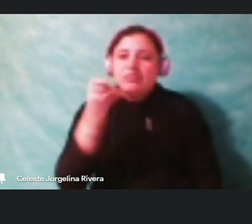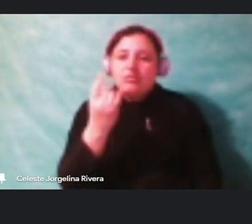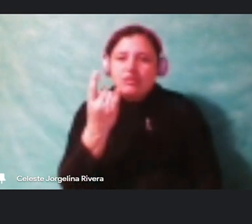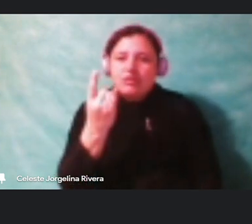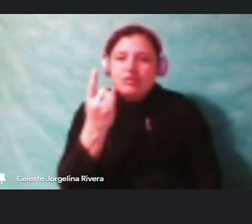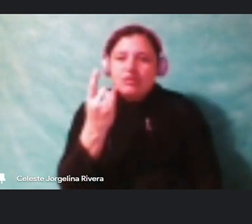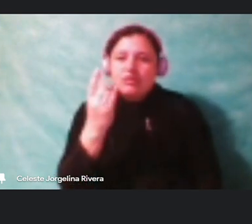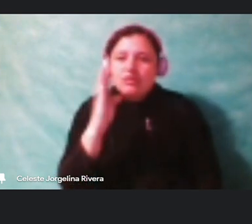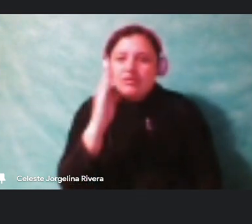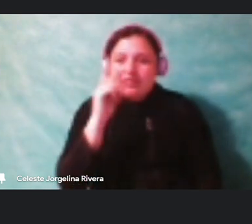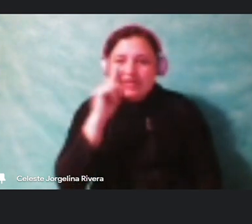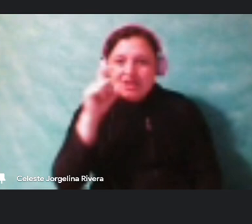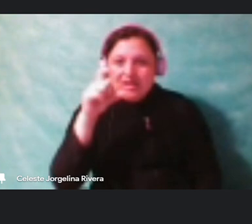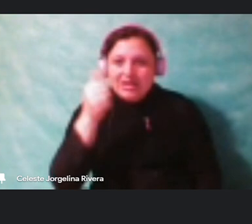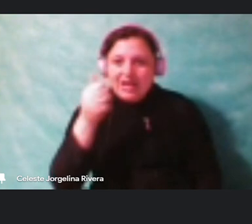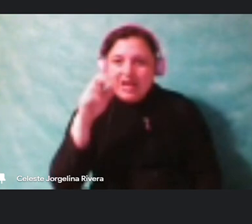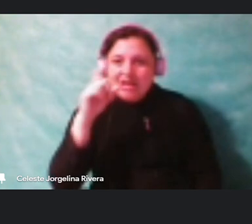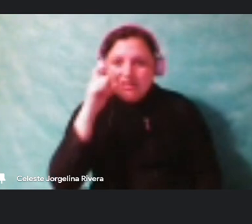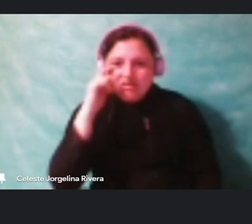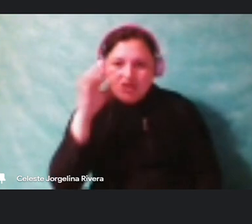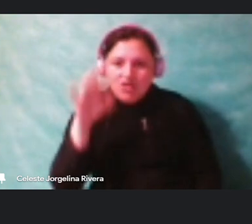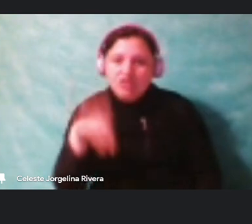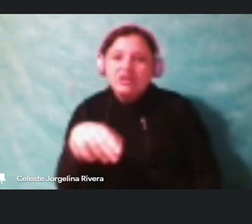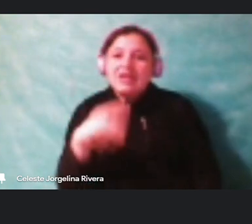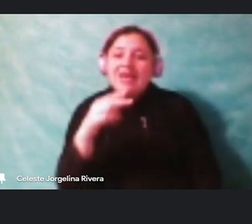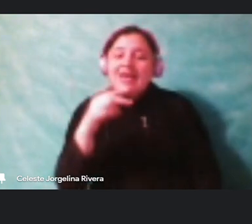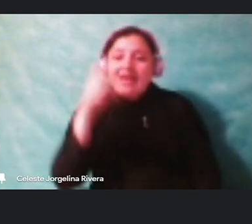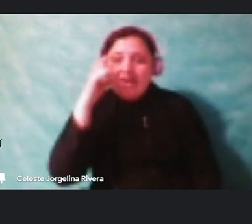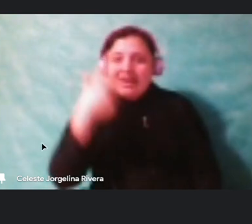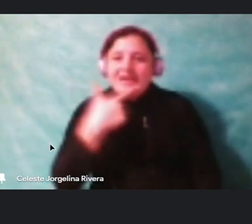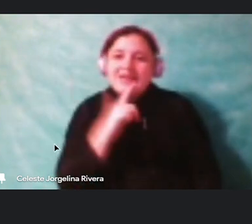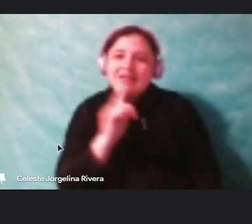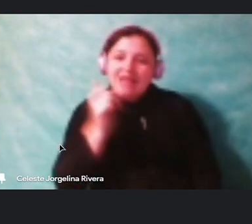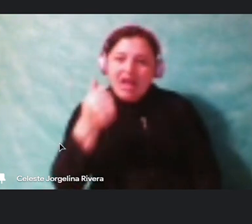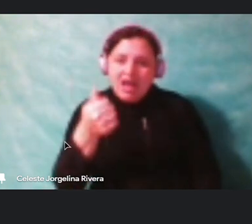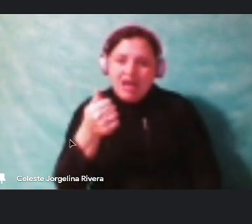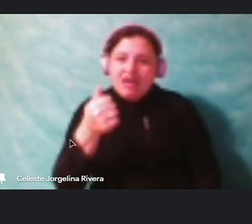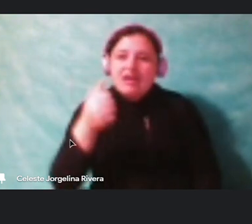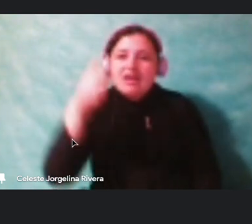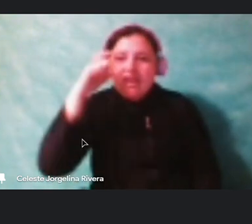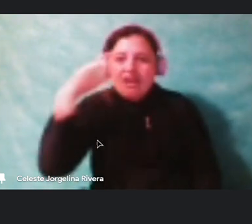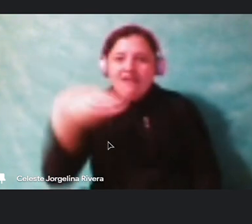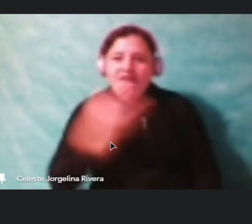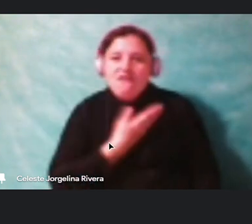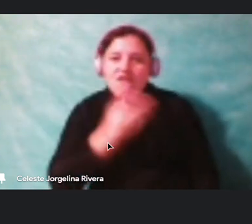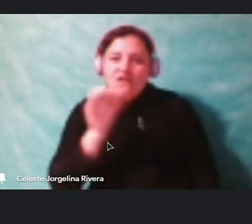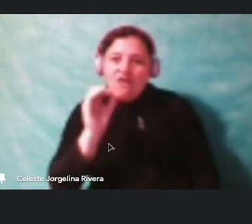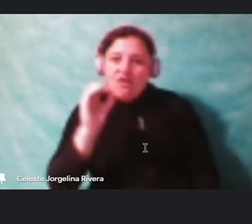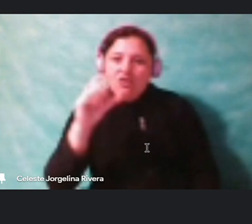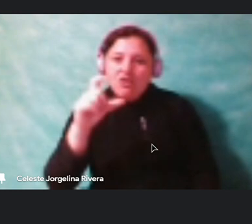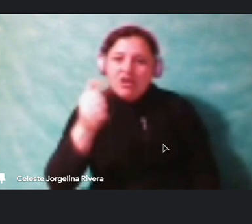comisión... de la UNESCO sobre ética de